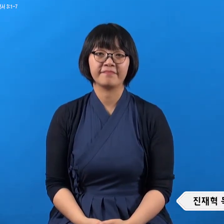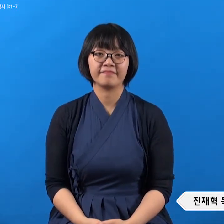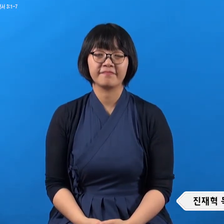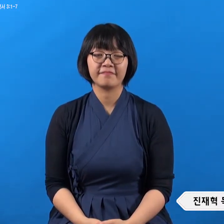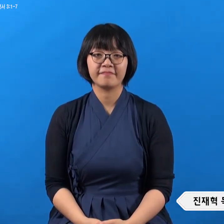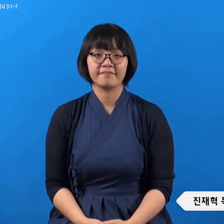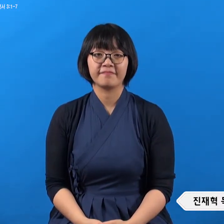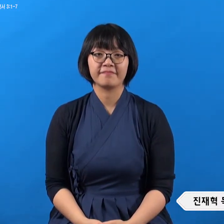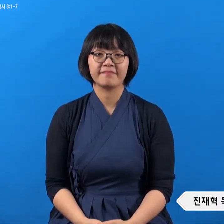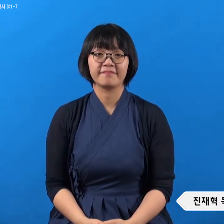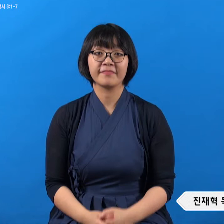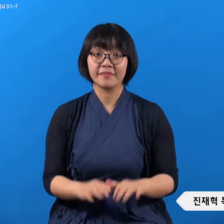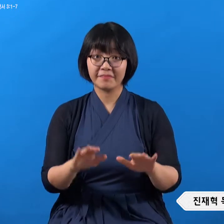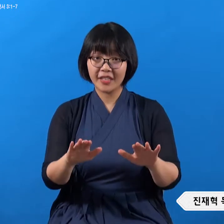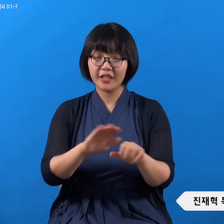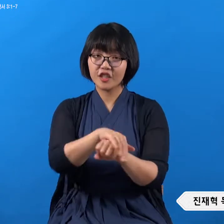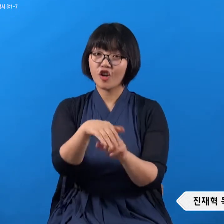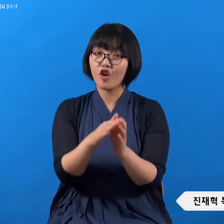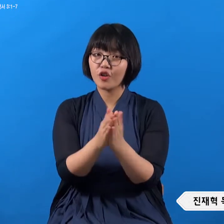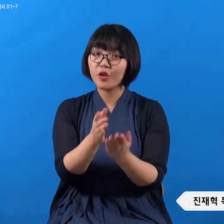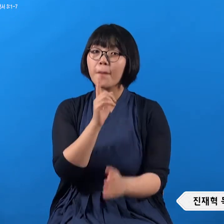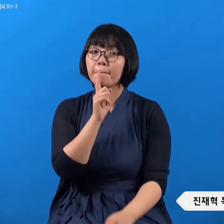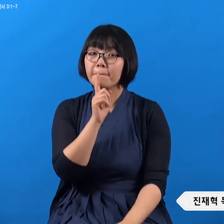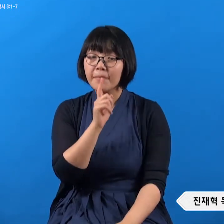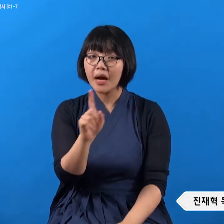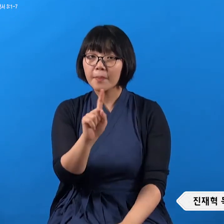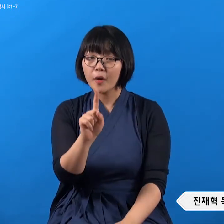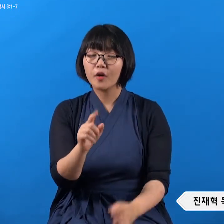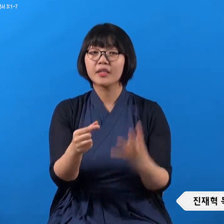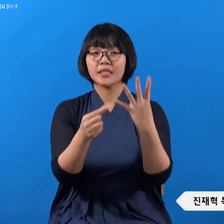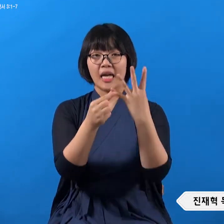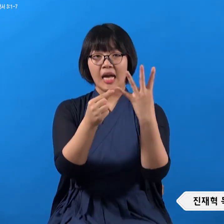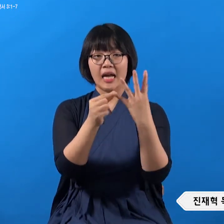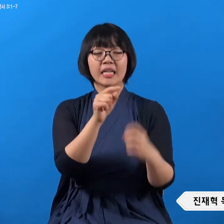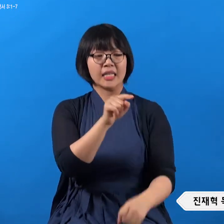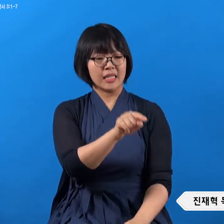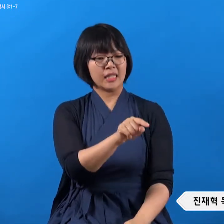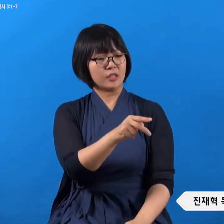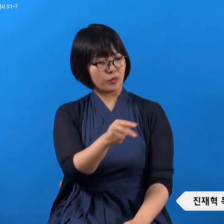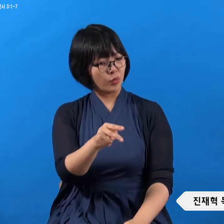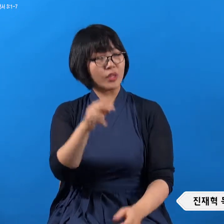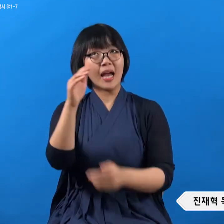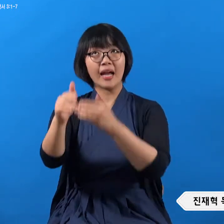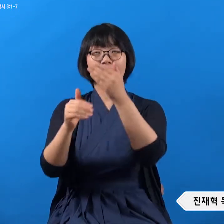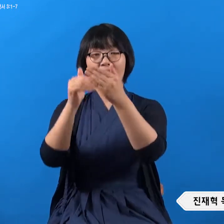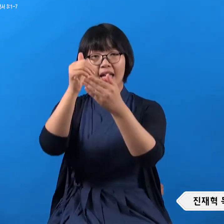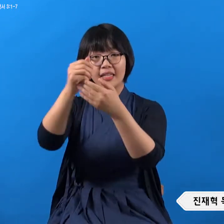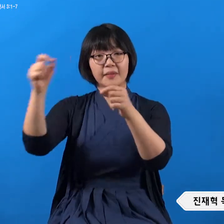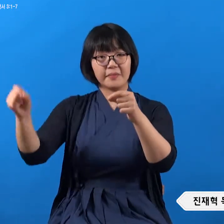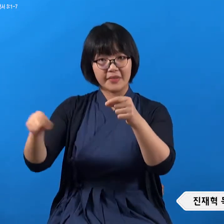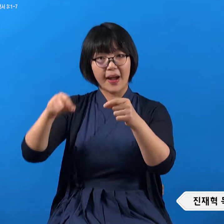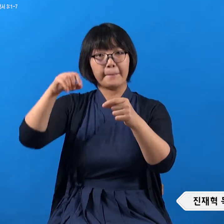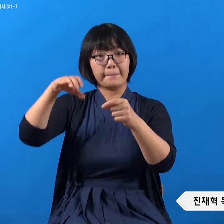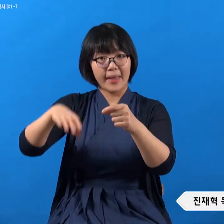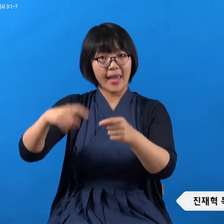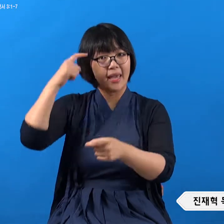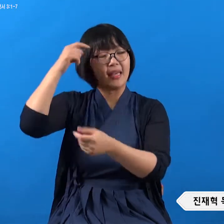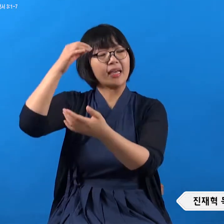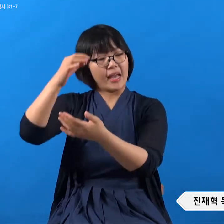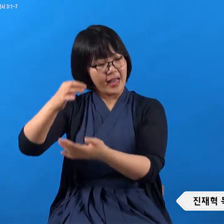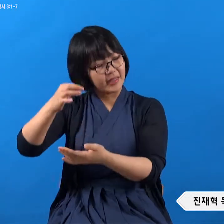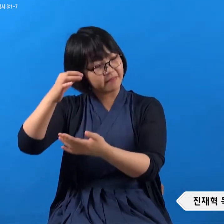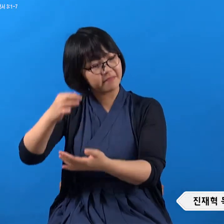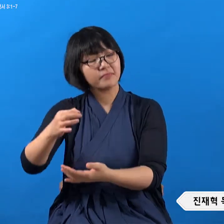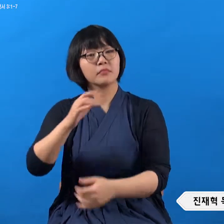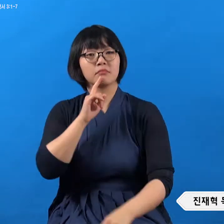있음을 봅니다. 이것을 성경은 뭐라고 말씀합니까? 4절, 이는 하나님 앞에 값진